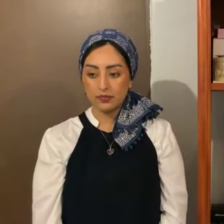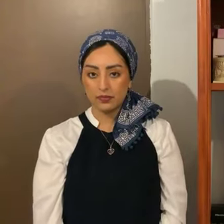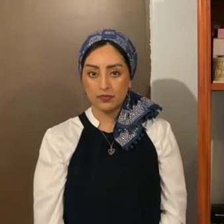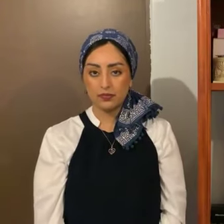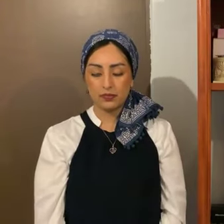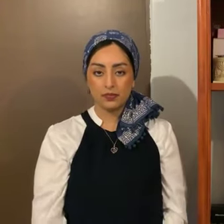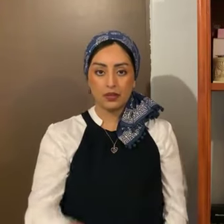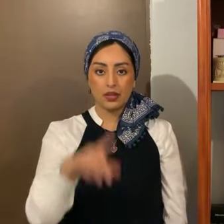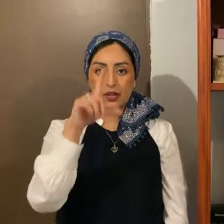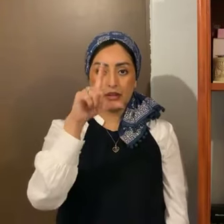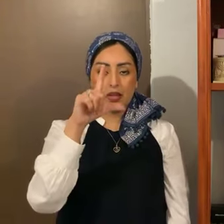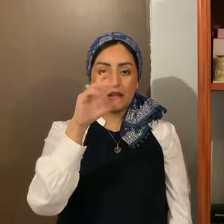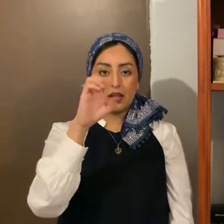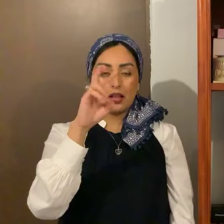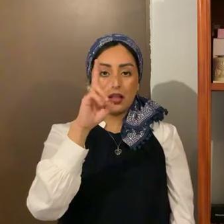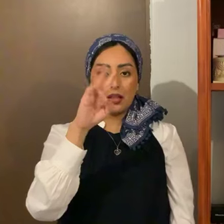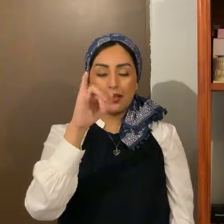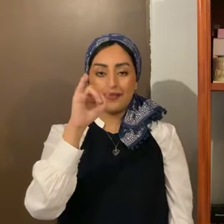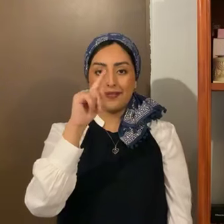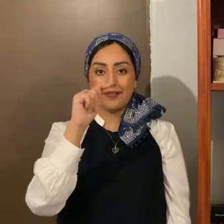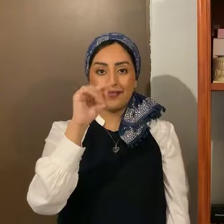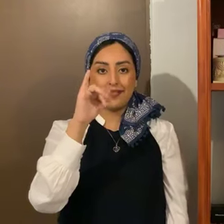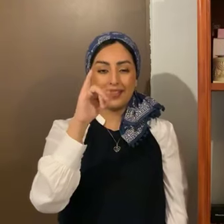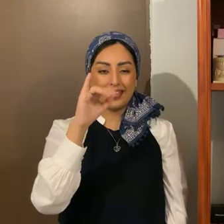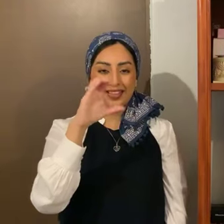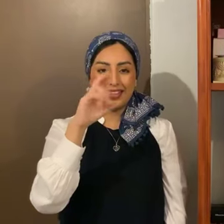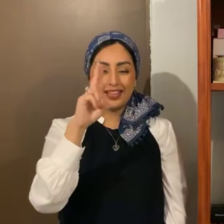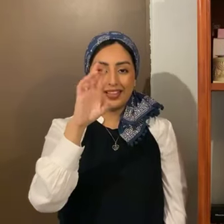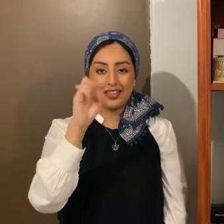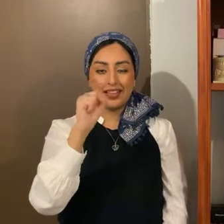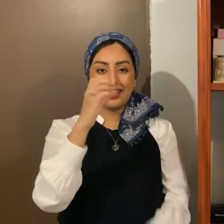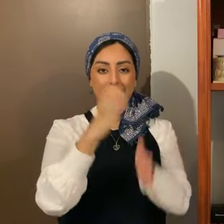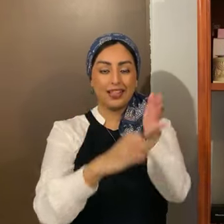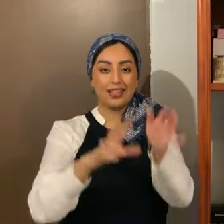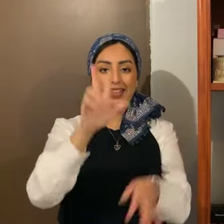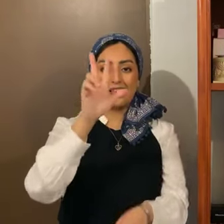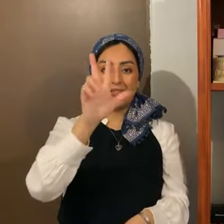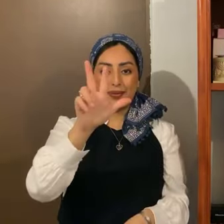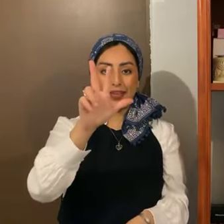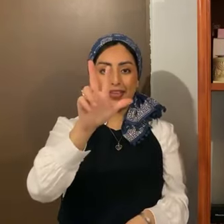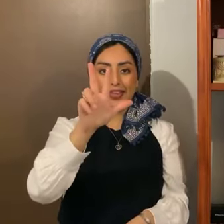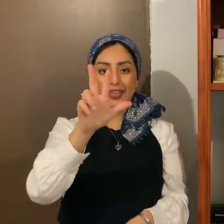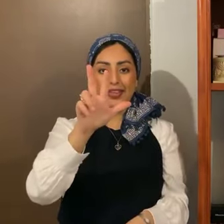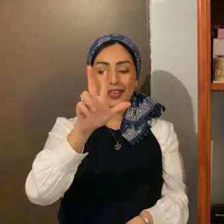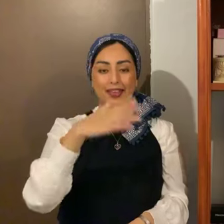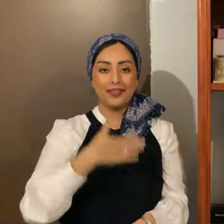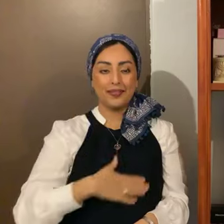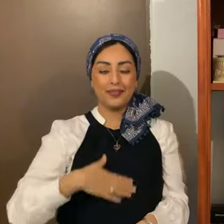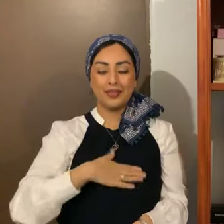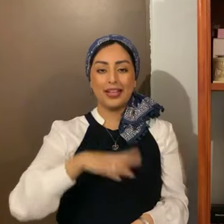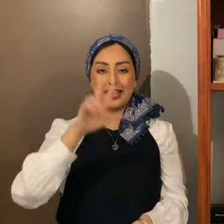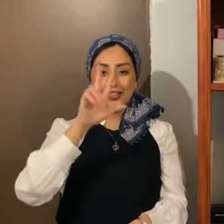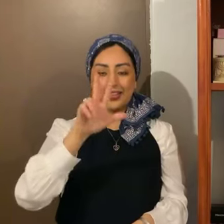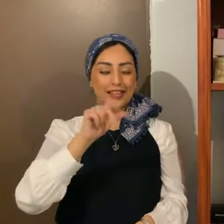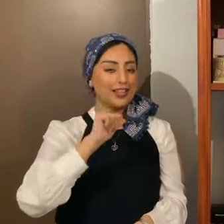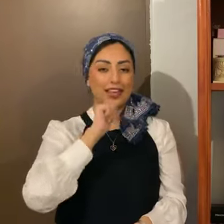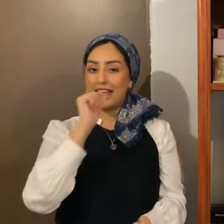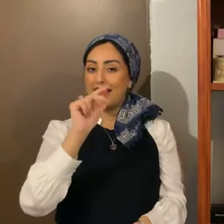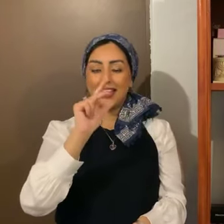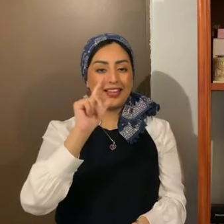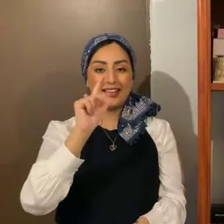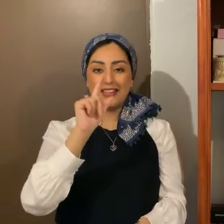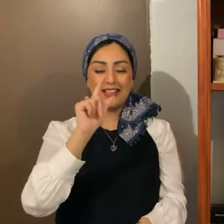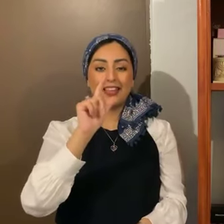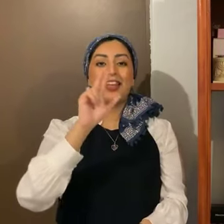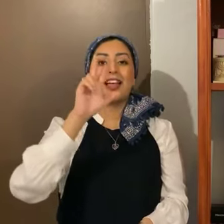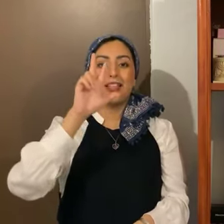perdónenme, Levítico 3, es que soy ya con las fiestas, benditos el abacados. Levítico 23 habla de las fiestas, la primera es el Shabbat,